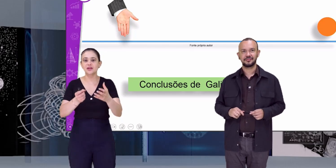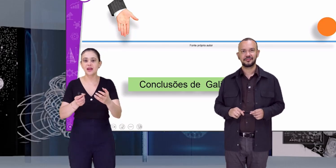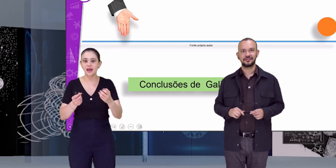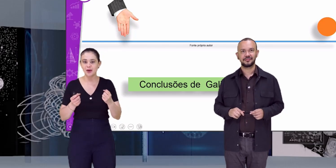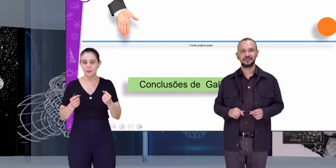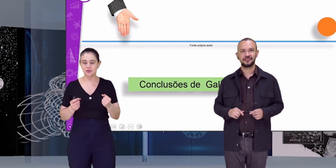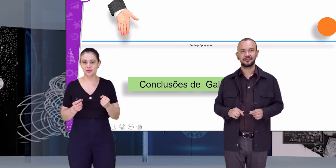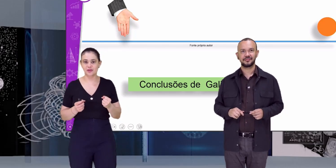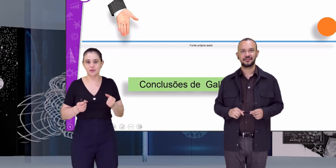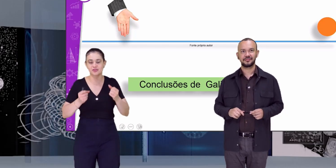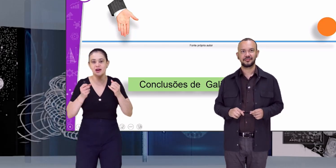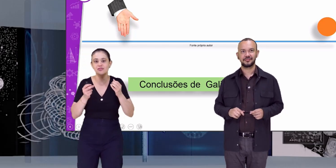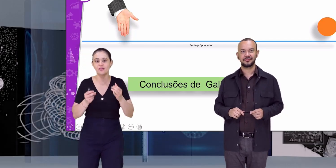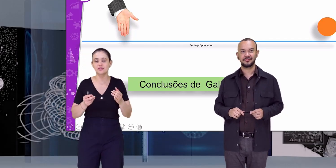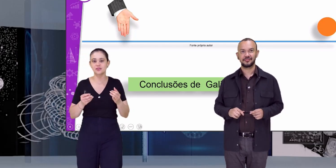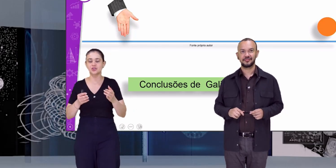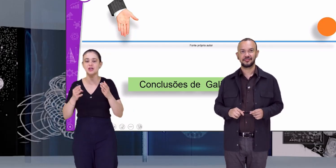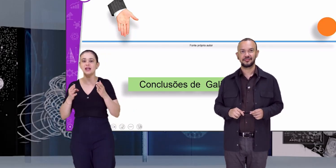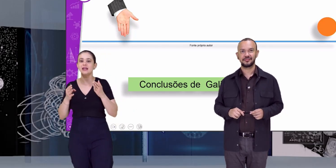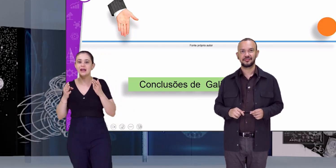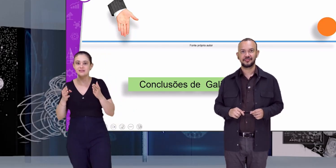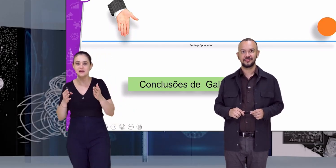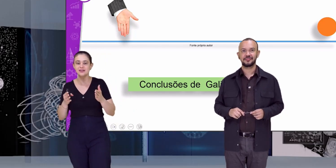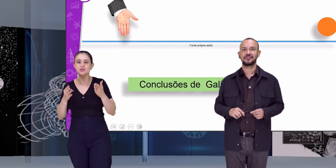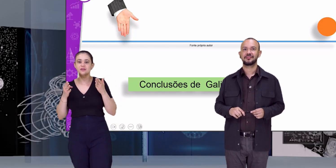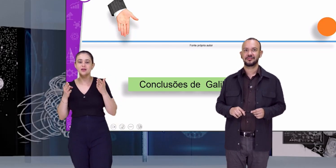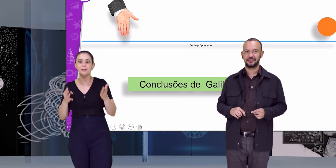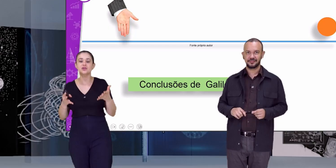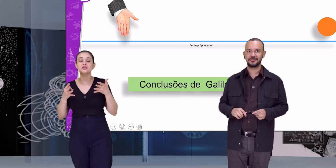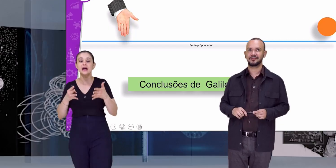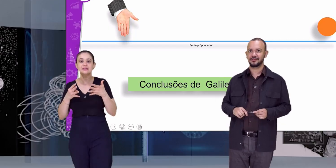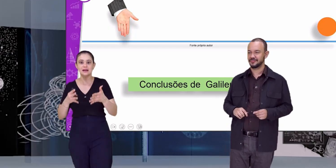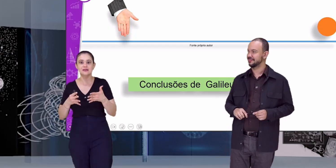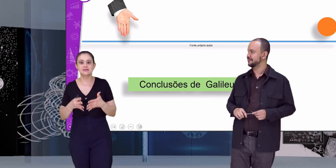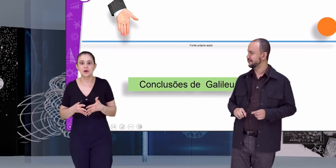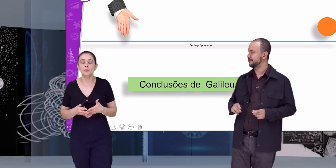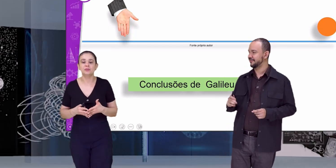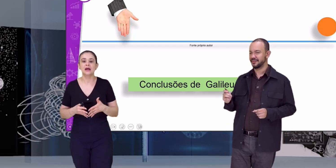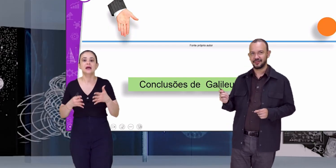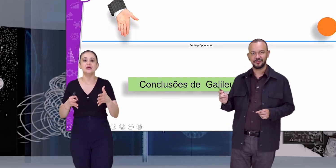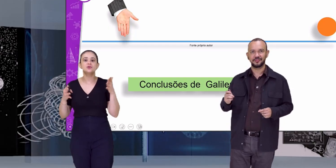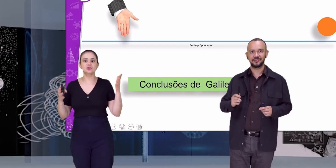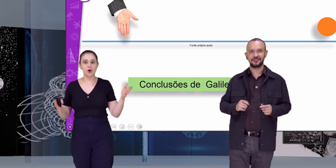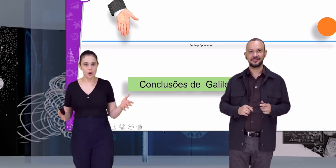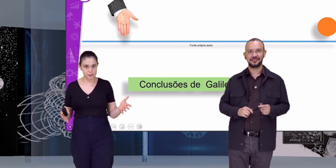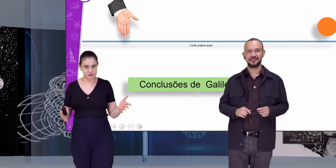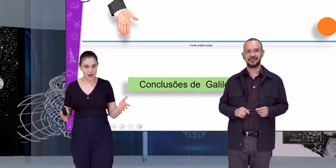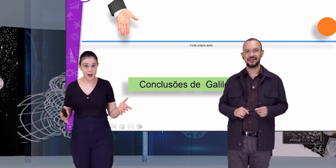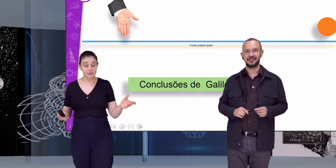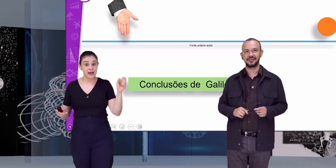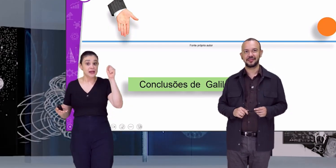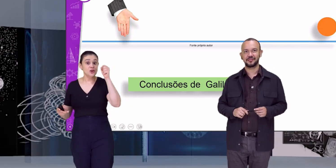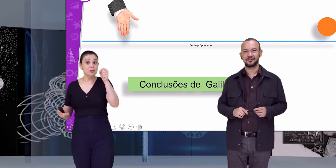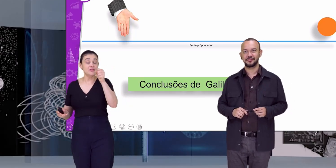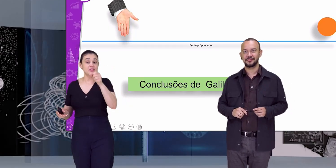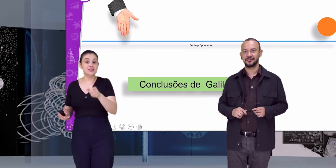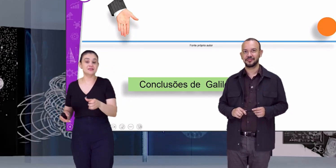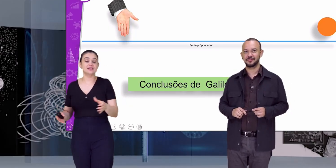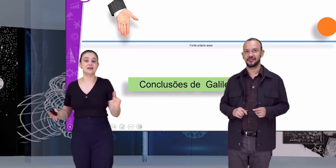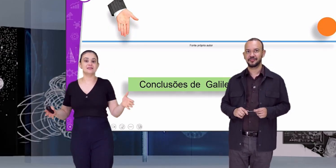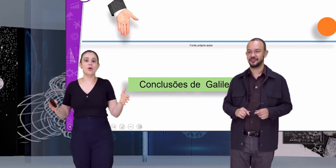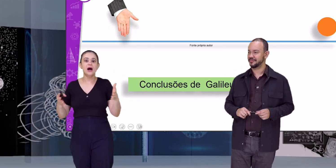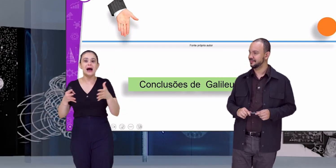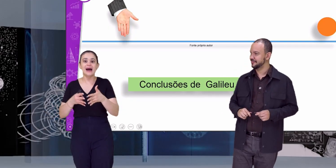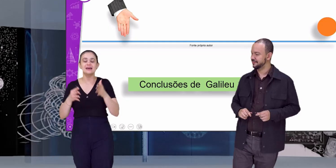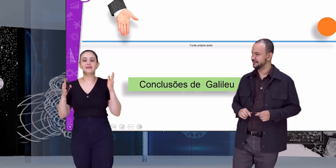falou, ninguém possui a força. A força, gente, ela nasce ali instantaneamente da interação entre os corpos, tá? E uma vez